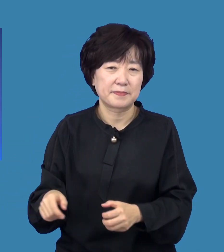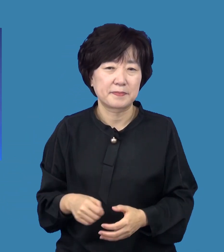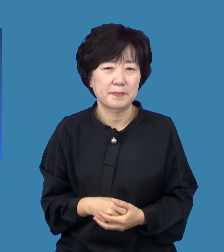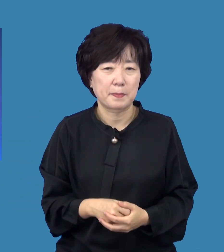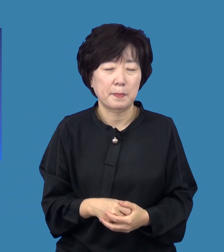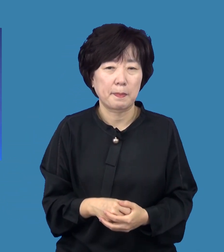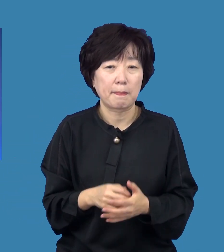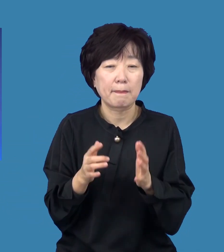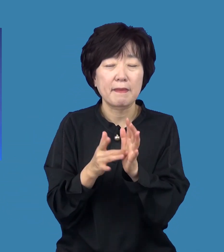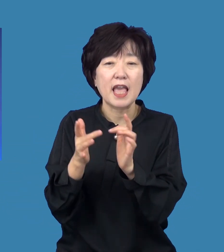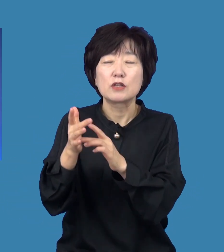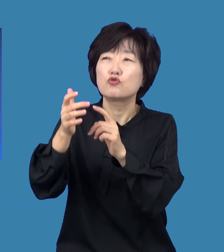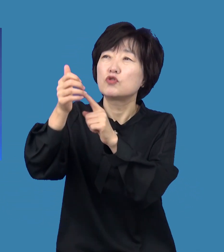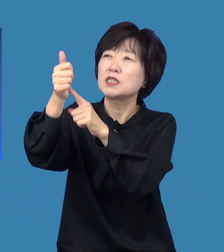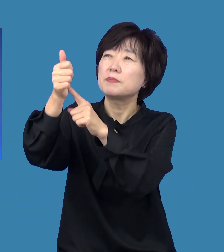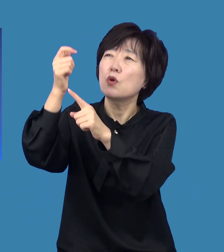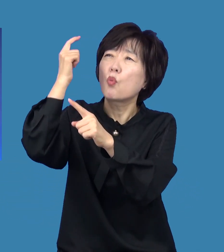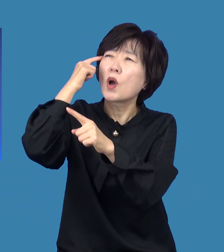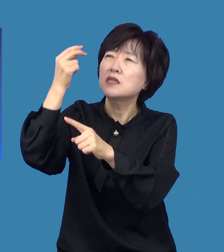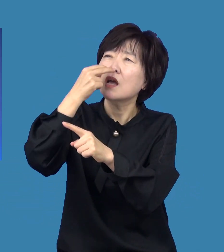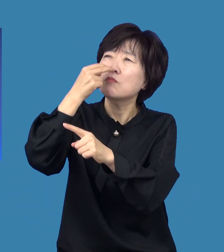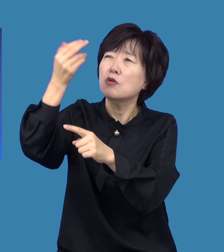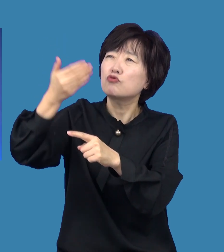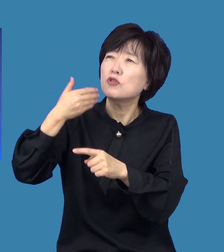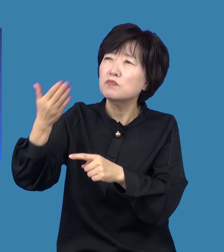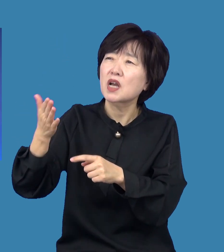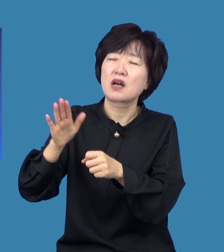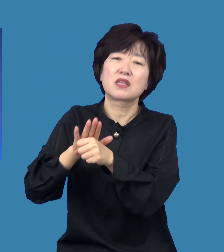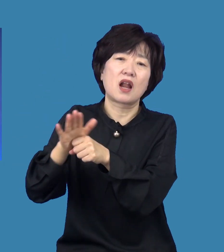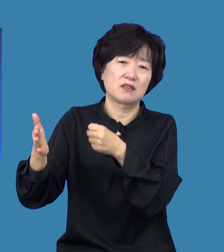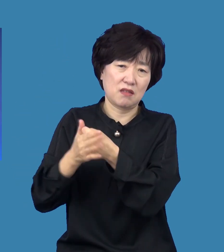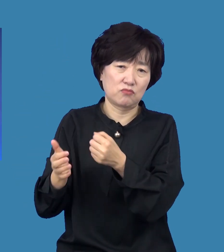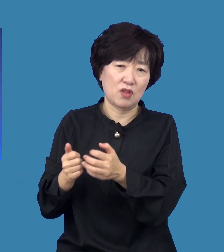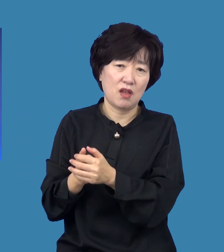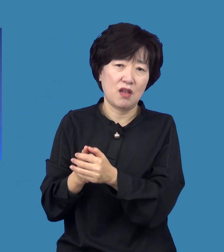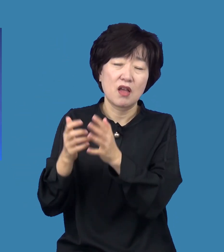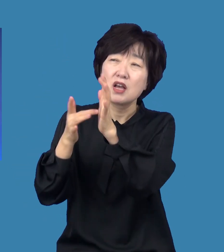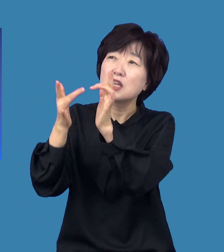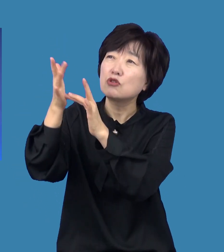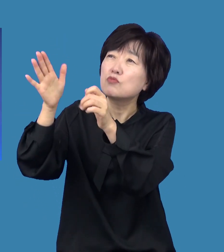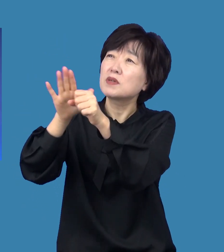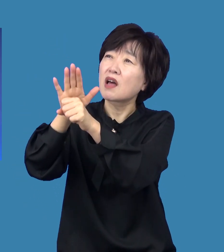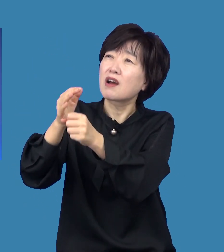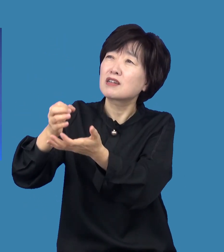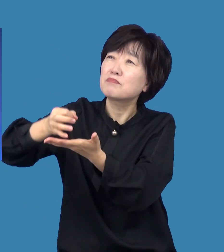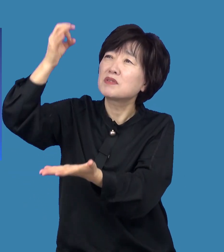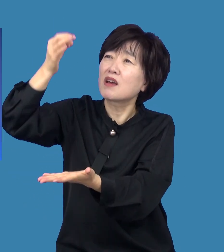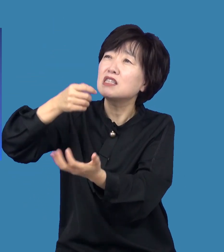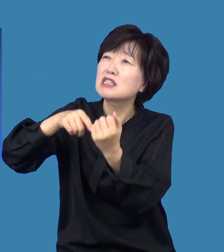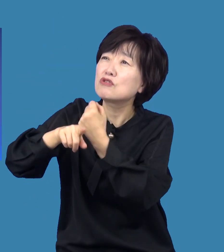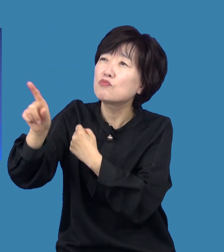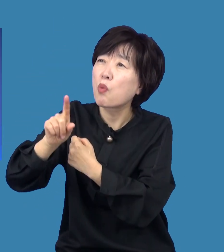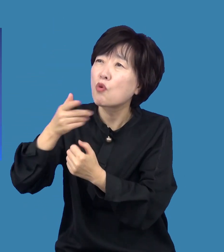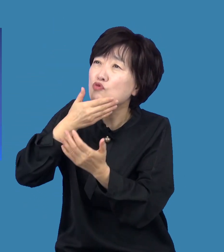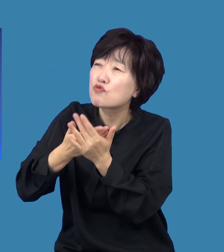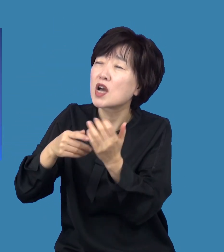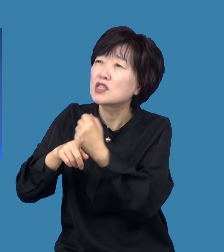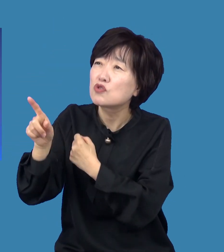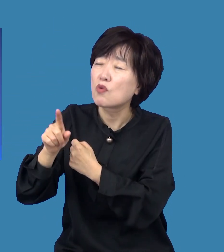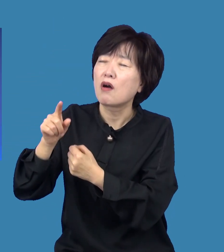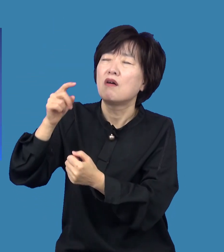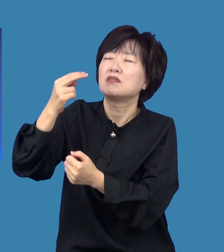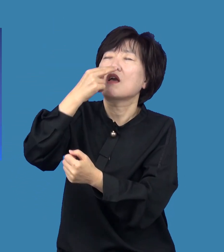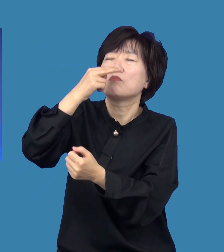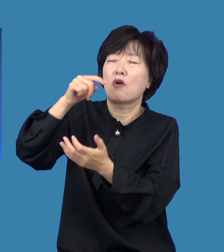예수께서 왜 우리를 위해서 생명을 주셨습니까? 사랑하니까. 왜 예수의 사랑이 고귀합니까? 생명을 주셨으니까, 대가를